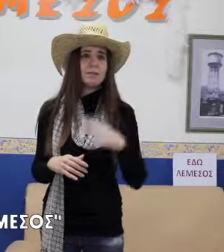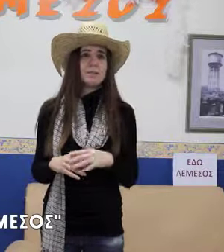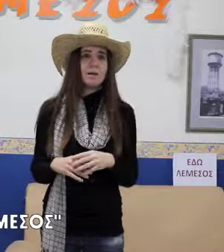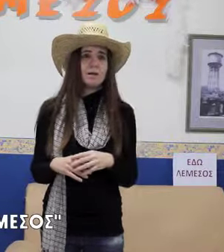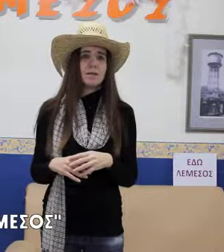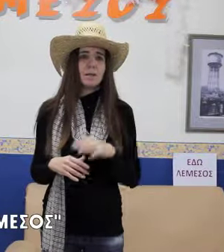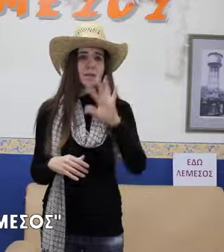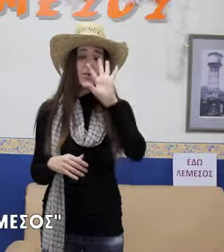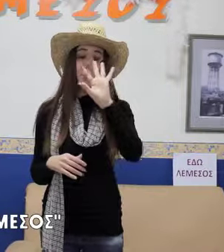74 59